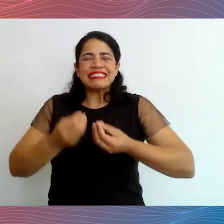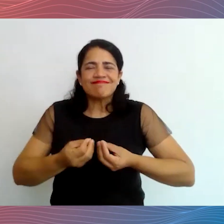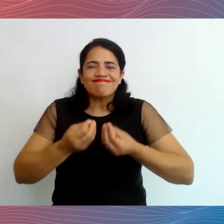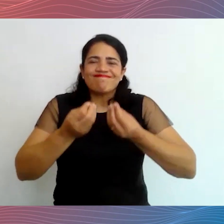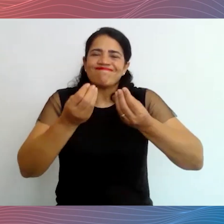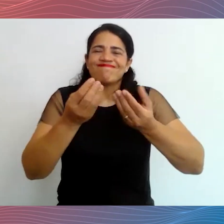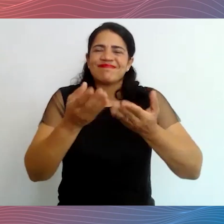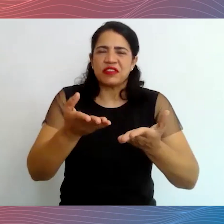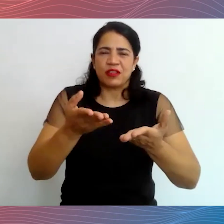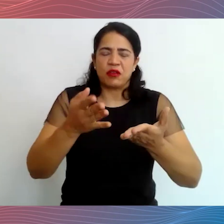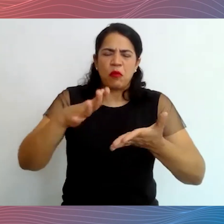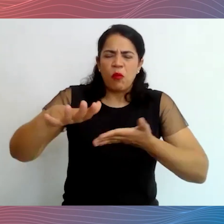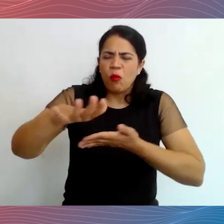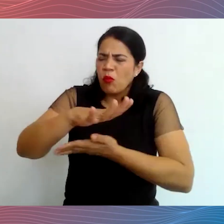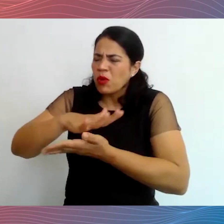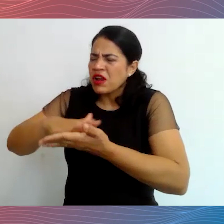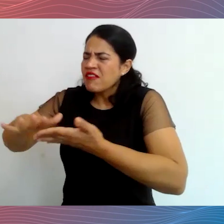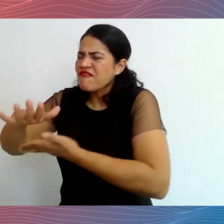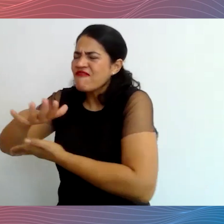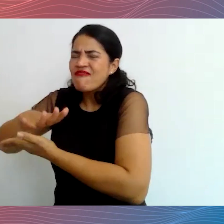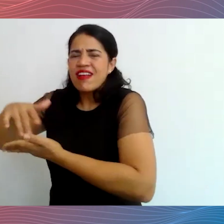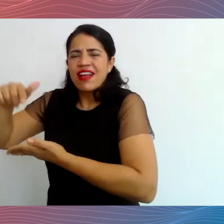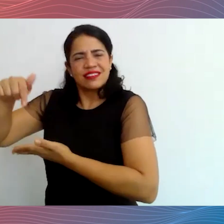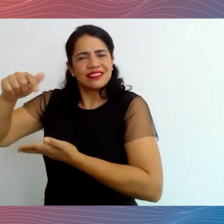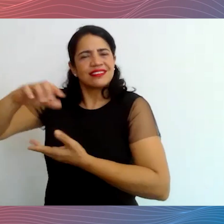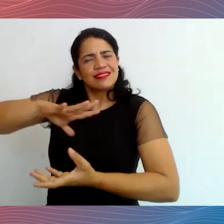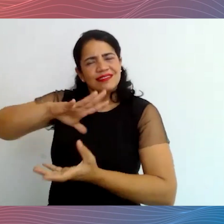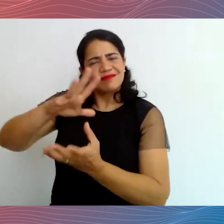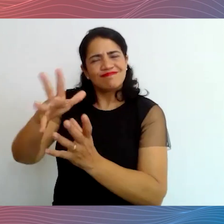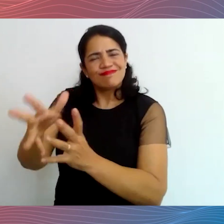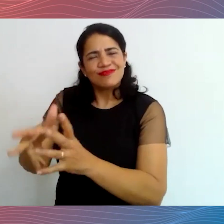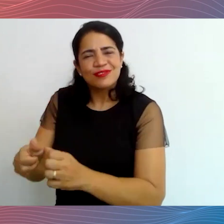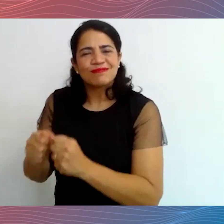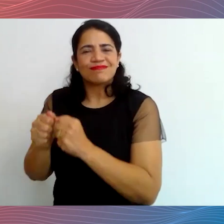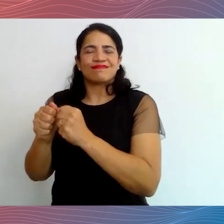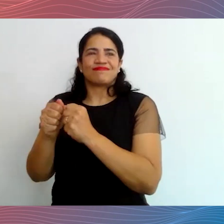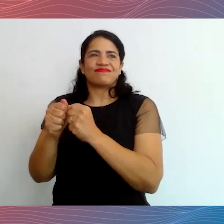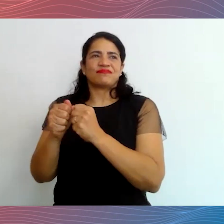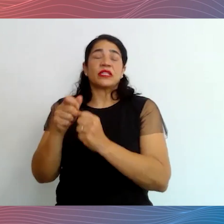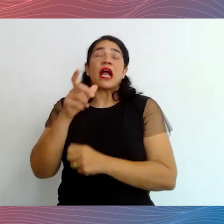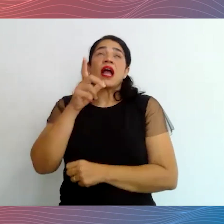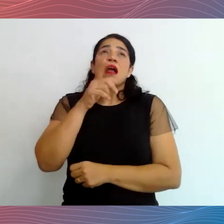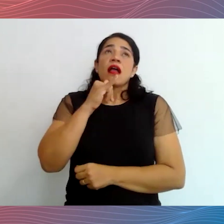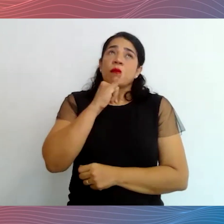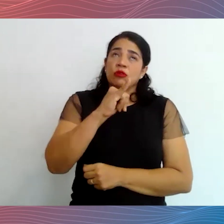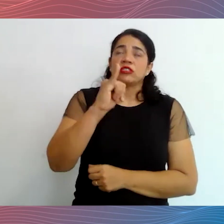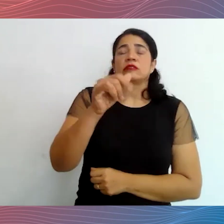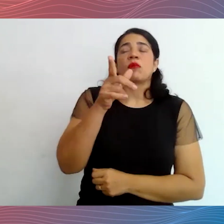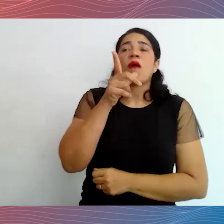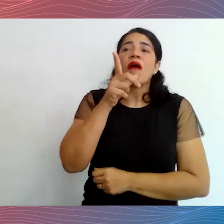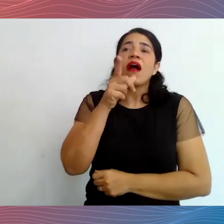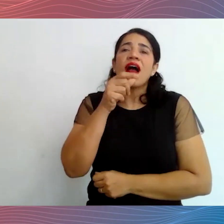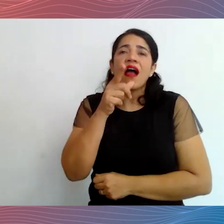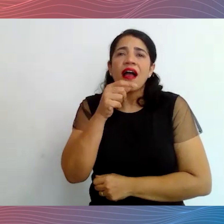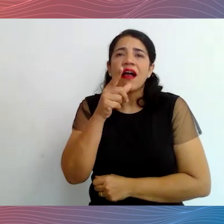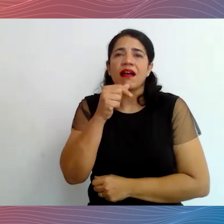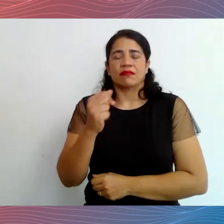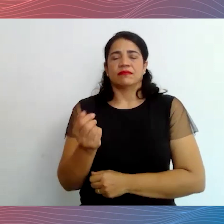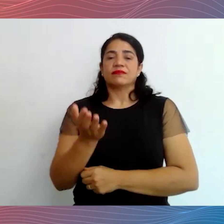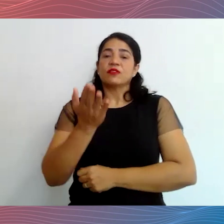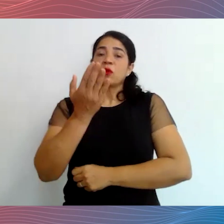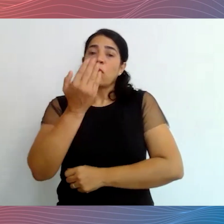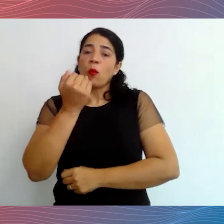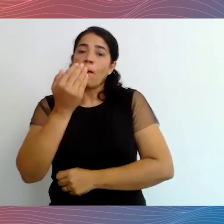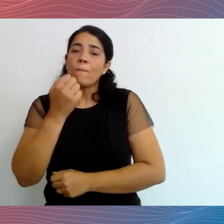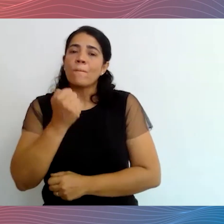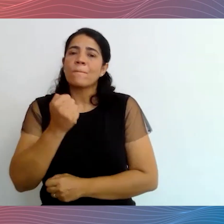ar, comida, né? Temperatura, sol, chuva, tudo vem da doação dele. Mas a